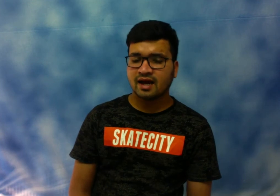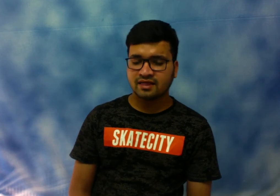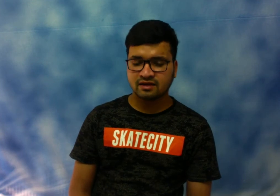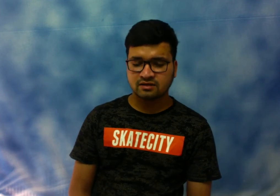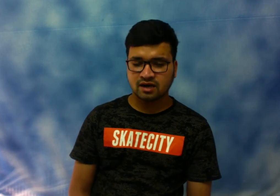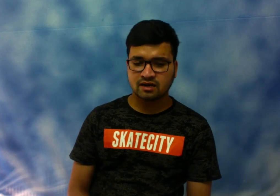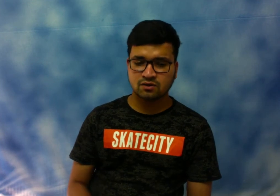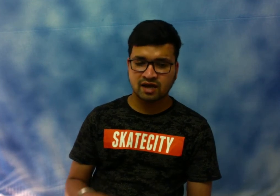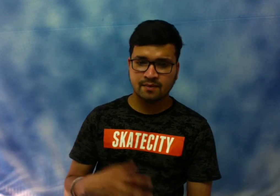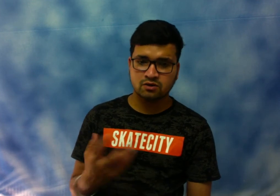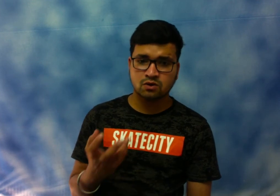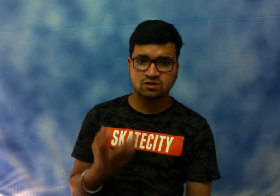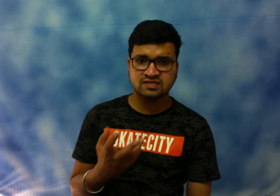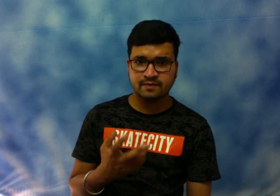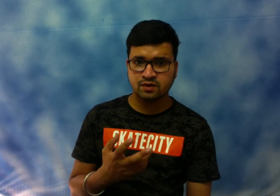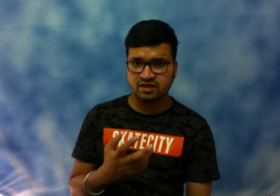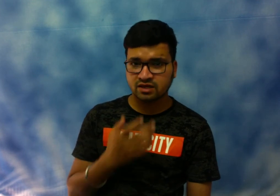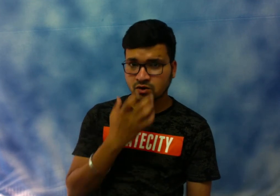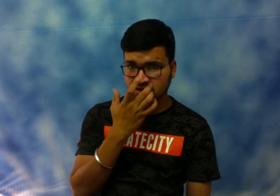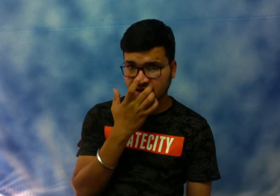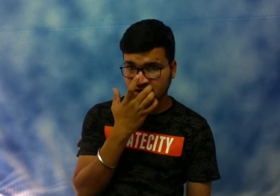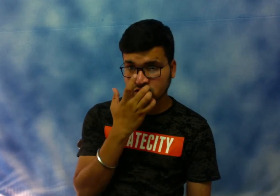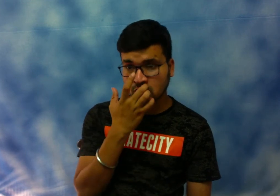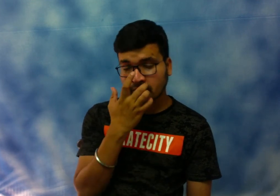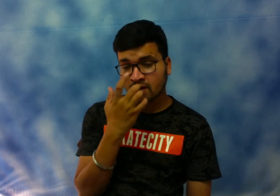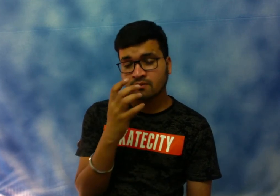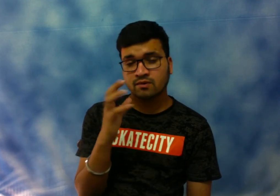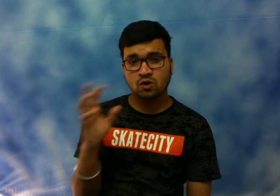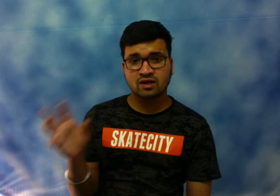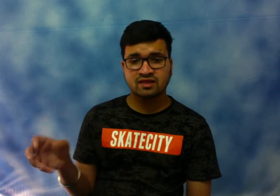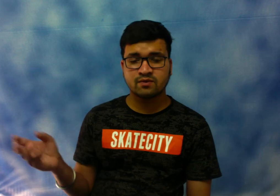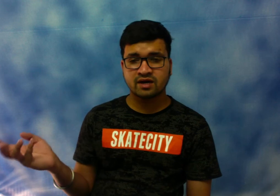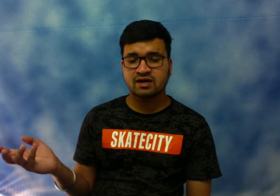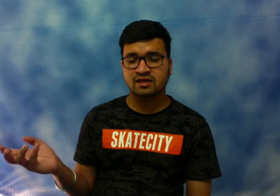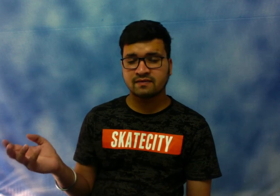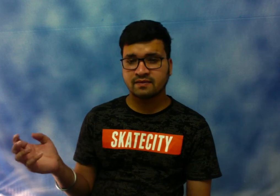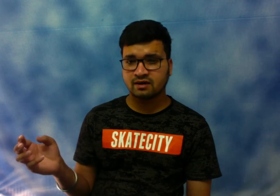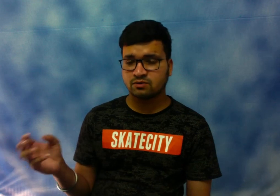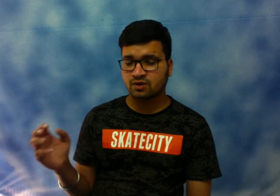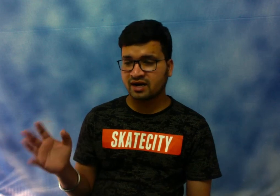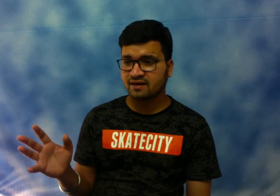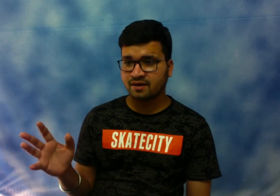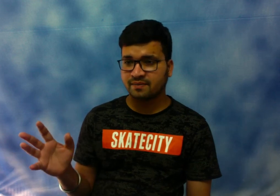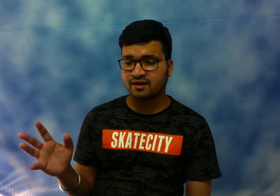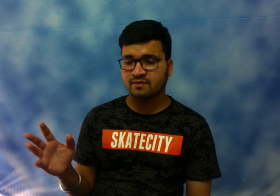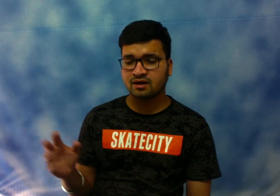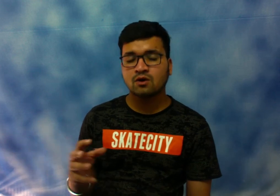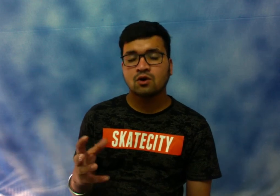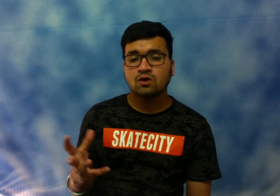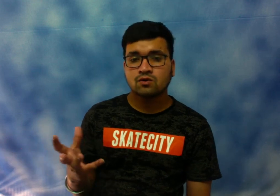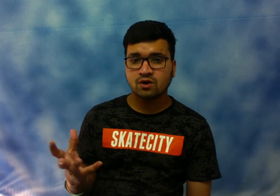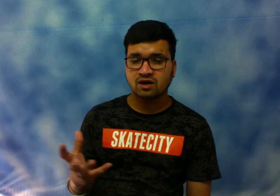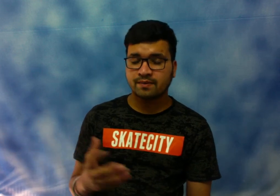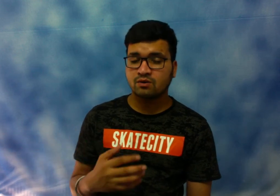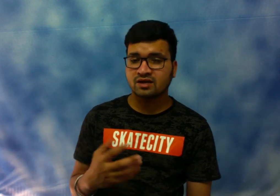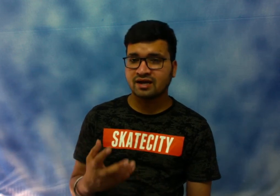ऐसे अगर क्योंकि आपने उसको कुछ टाइम यूज किया, तो हो सकता है कि जो लोग इससे बुरी कंडीशन में मतलब जो पुराने कपड़े पहन रहे, मतलब वो कपड़ा उनके लिए